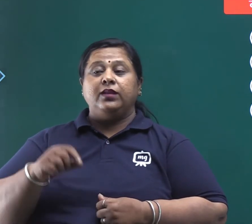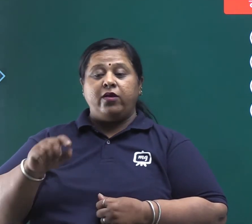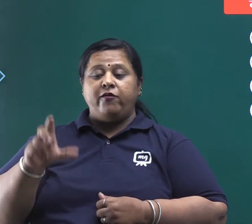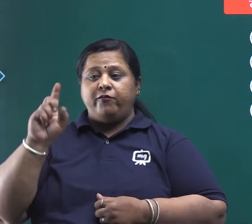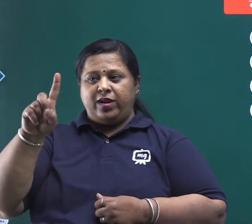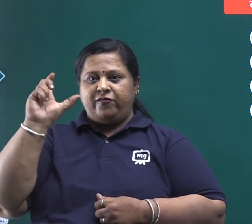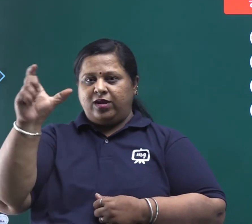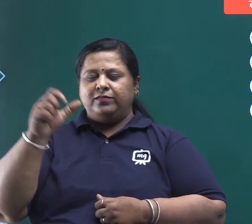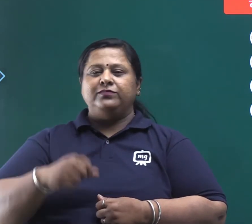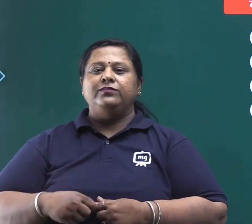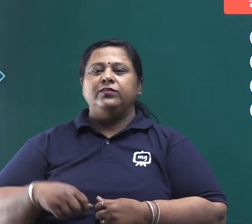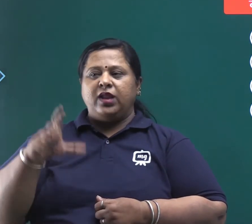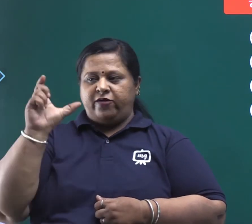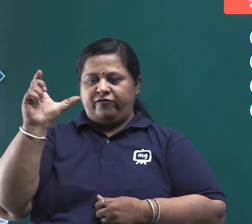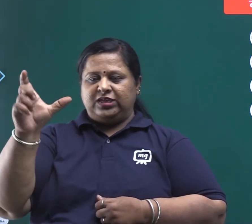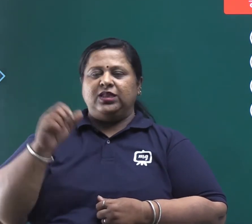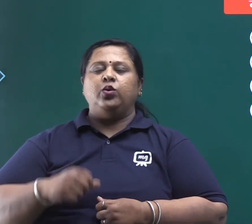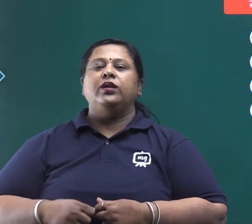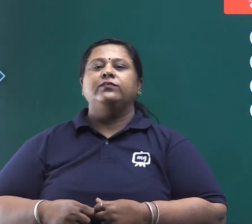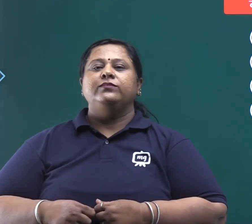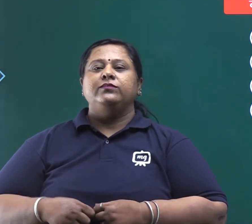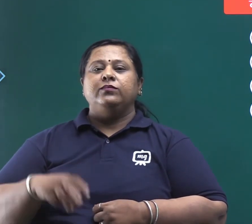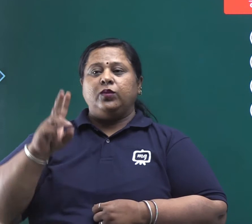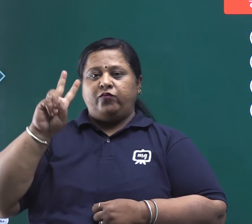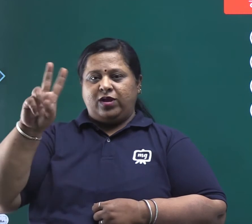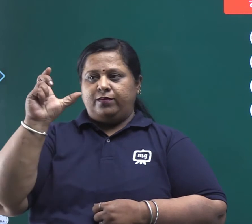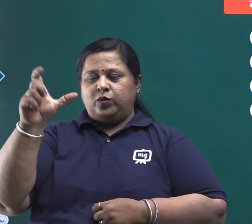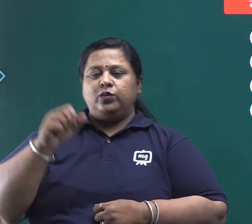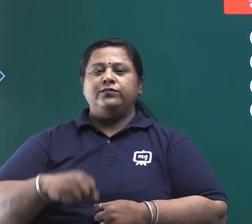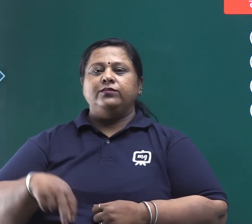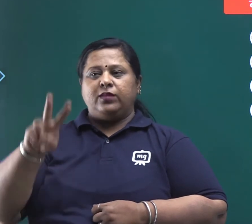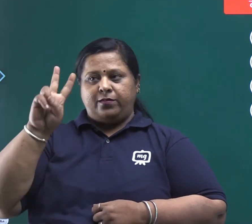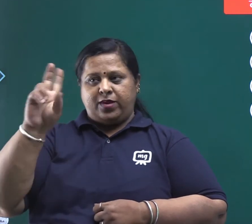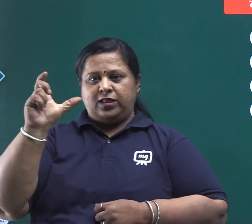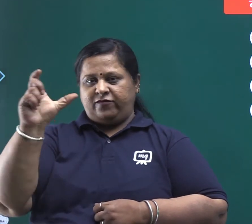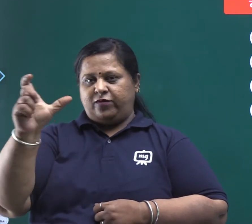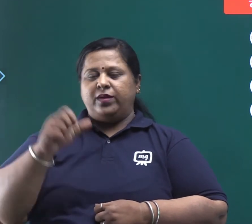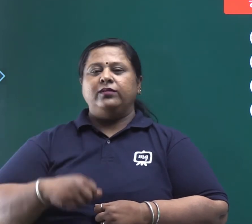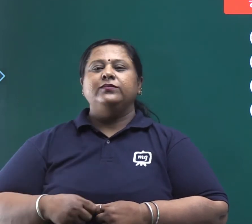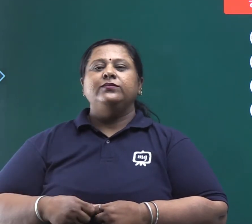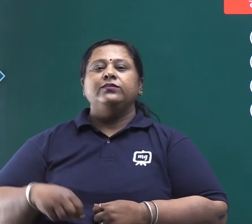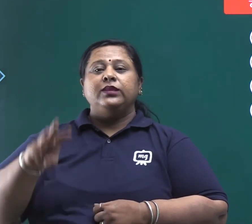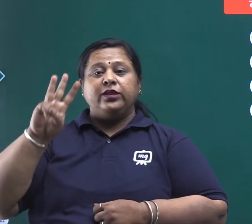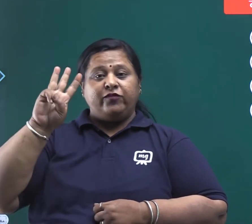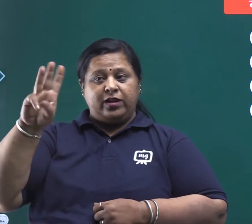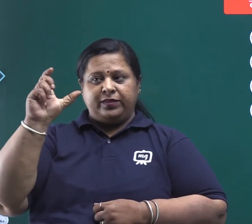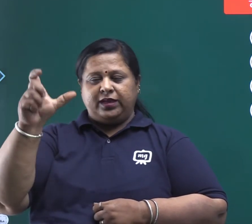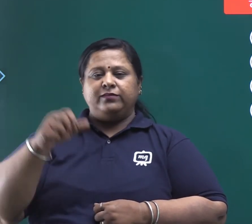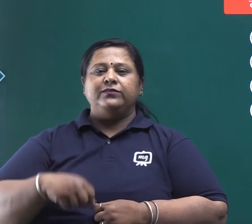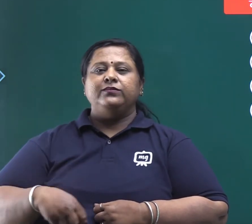विकल्प संख्या 1 विजय तेंदुलकर, विकल्प 2 महादेवी वर्मा, विकल्प